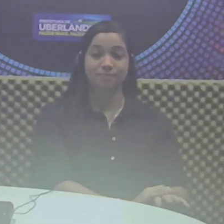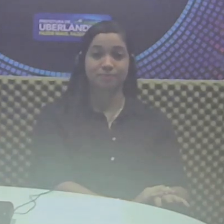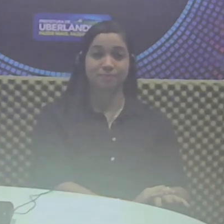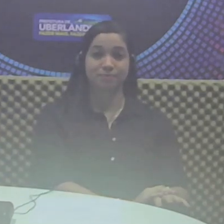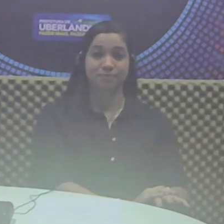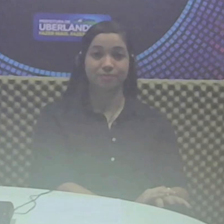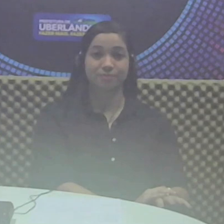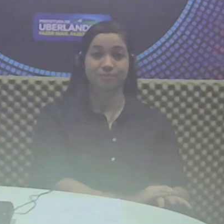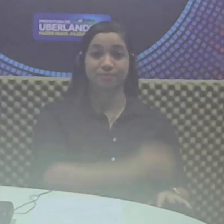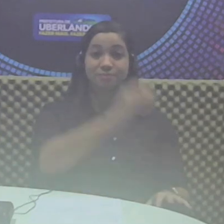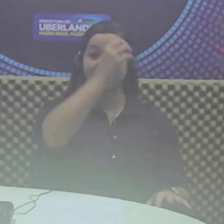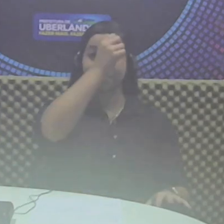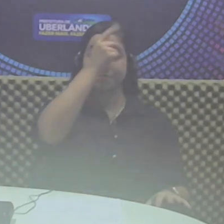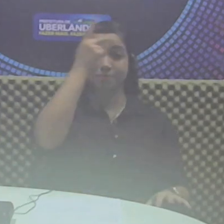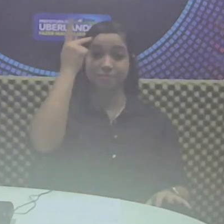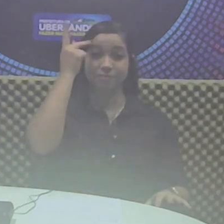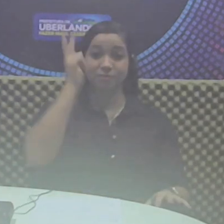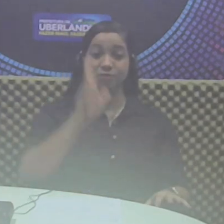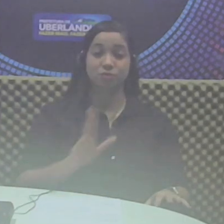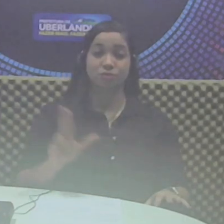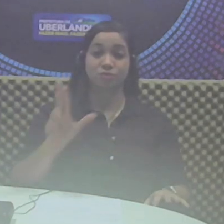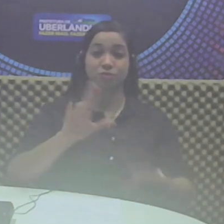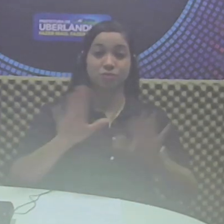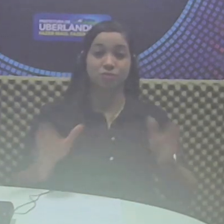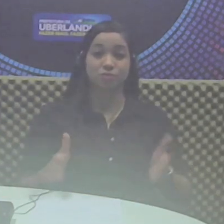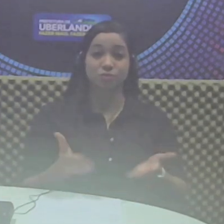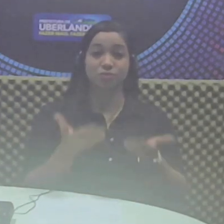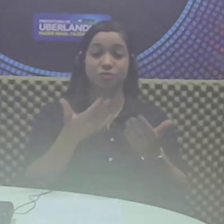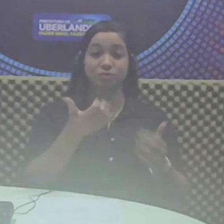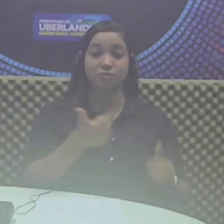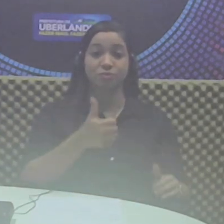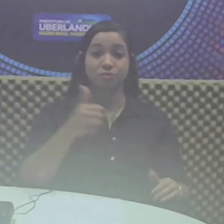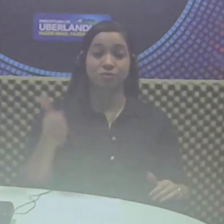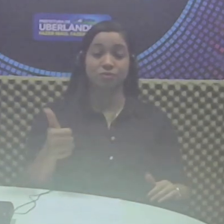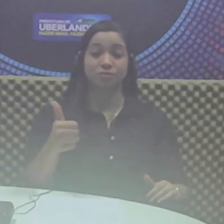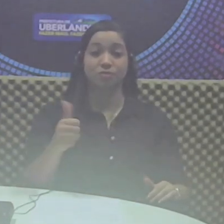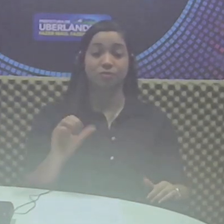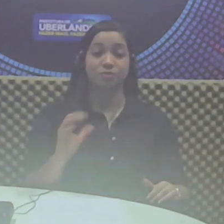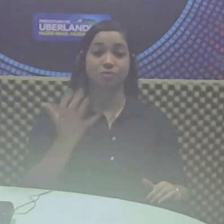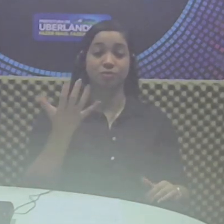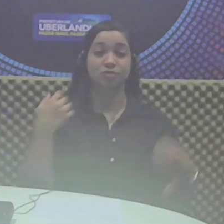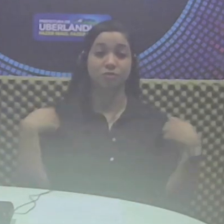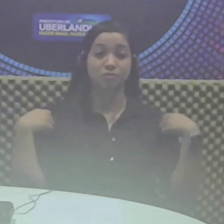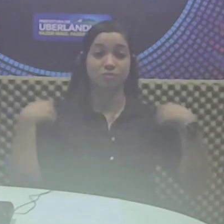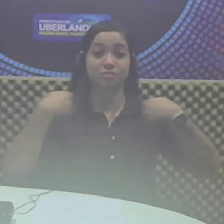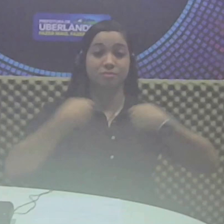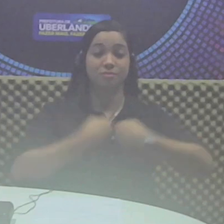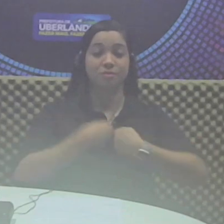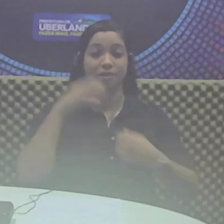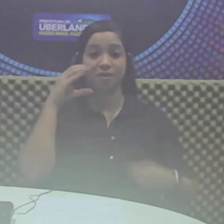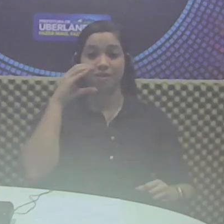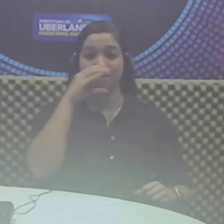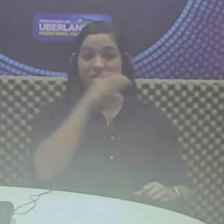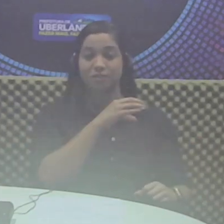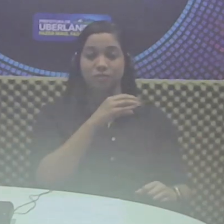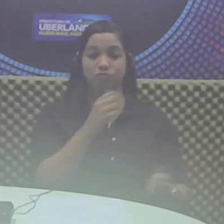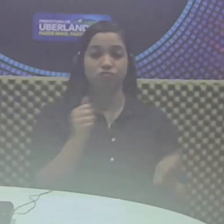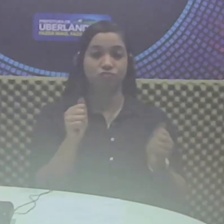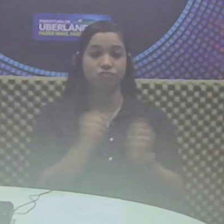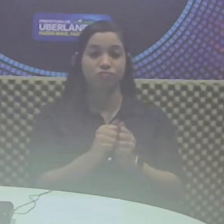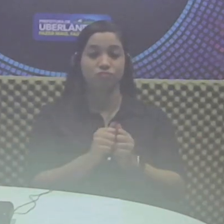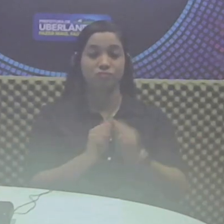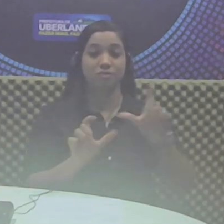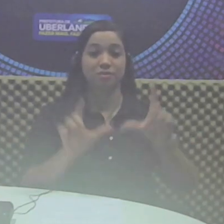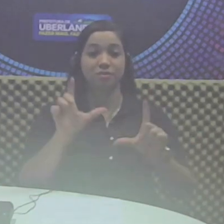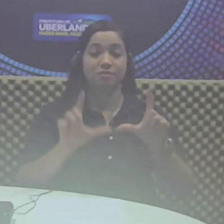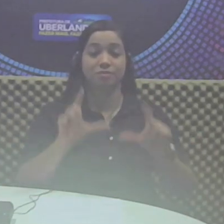Uberlândia está promovendo a 11ª edição da campanha do agasalho realizada em parceria com a emissora Band triângulo